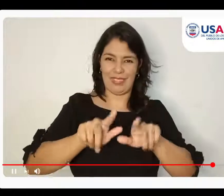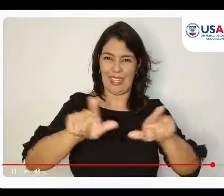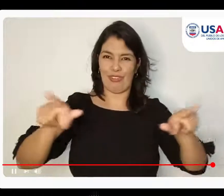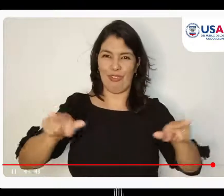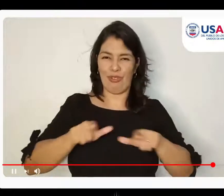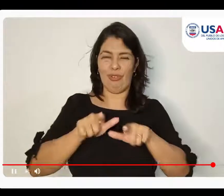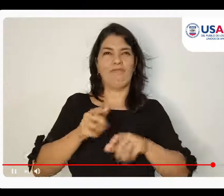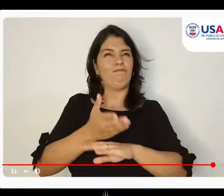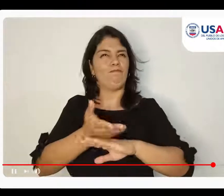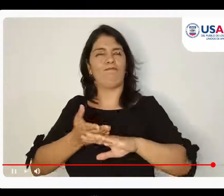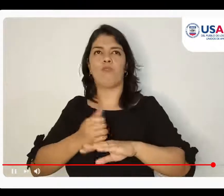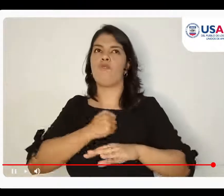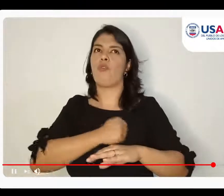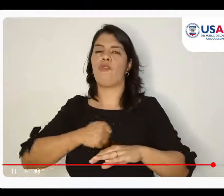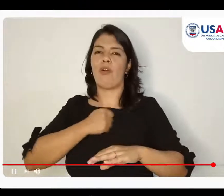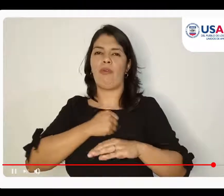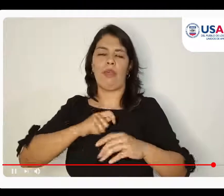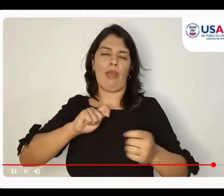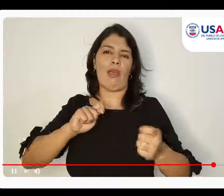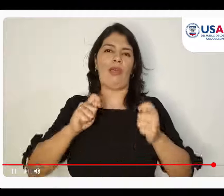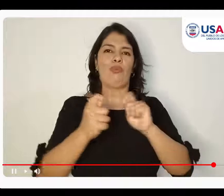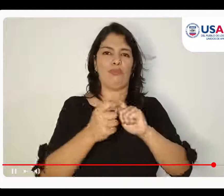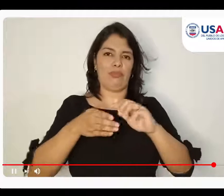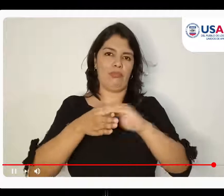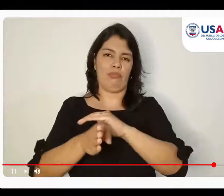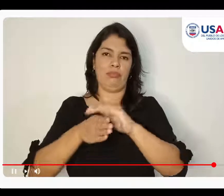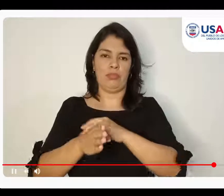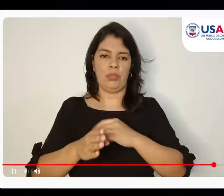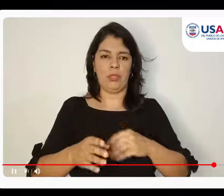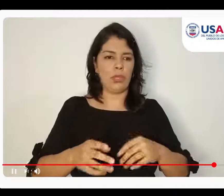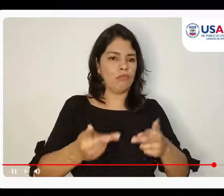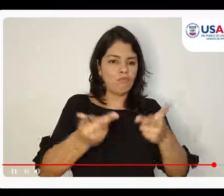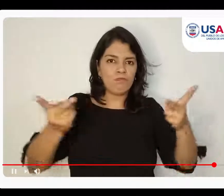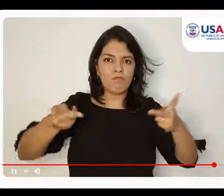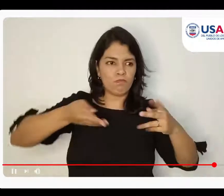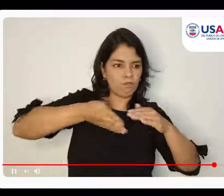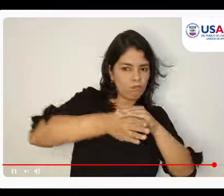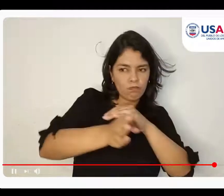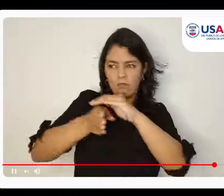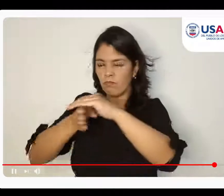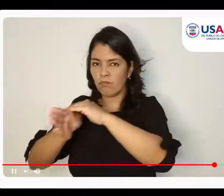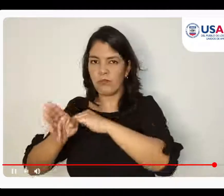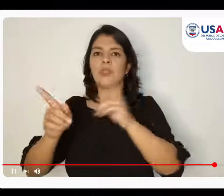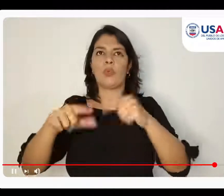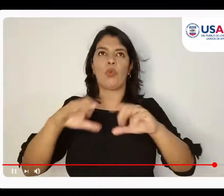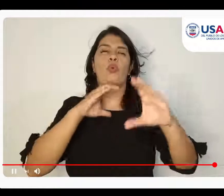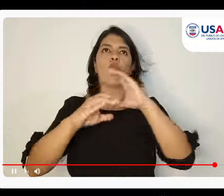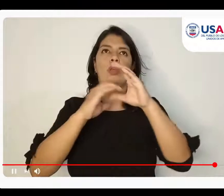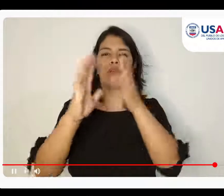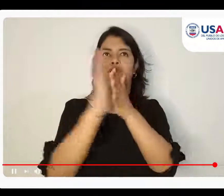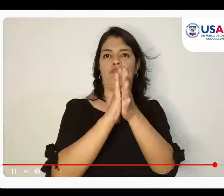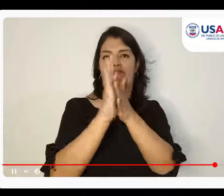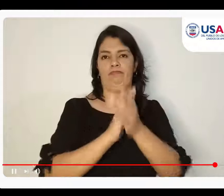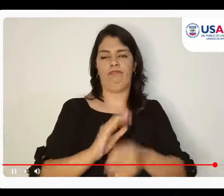territoriales se incluya el tema de ajustes razonables para acceso al medio físico y a la comunicación. Entonces,